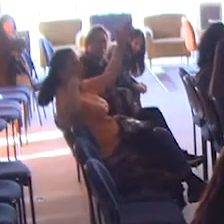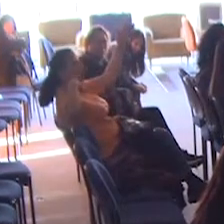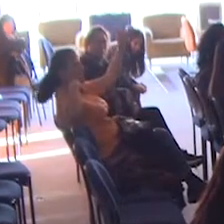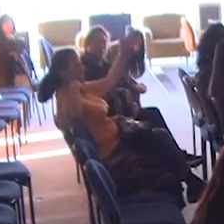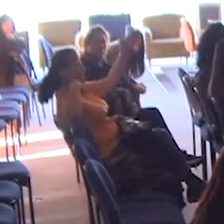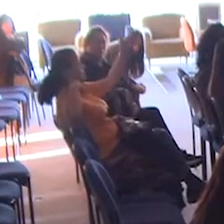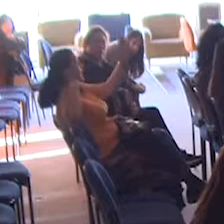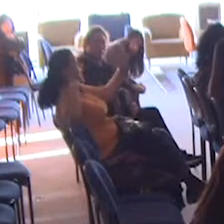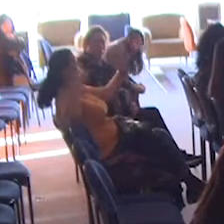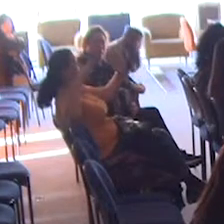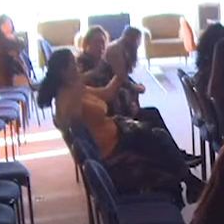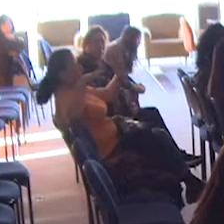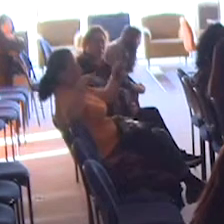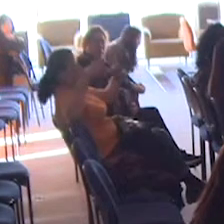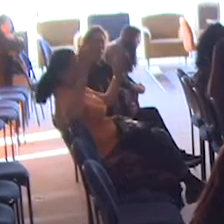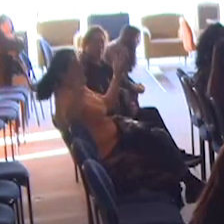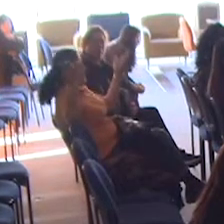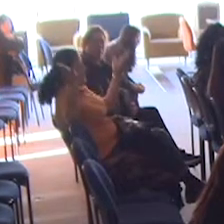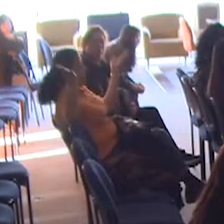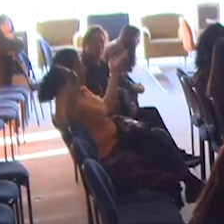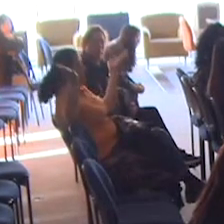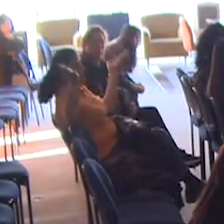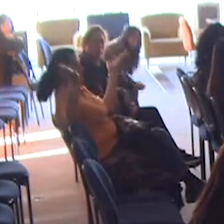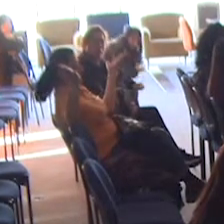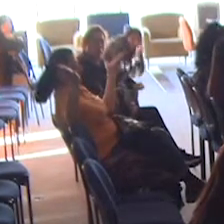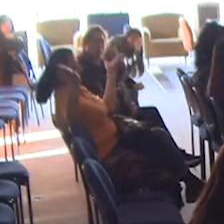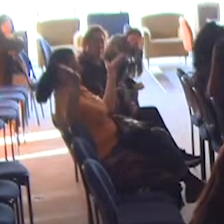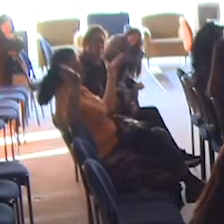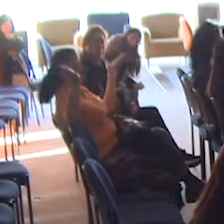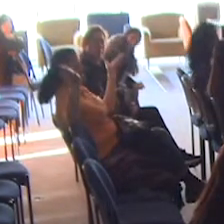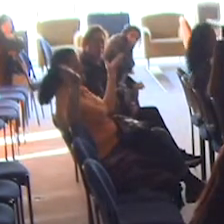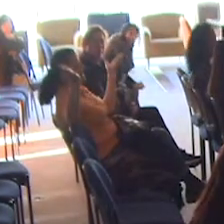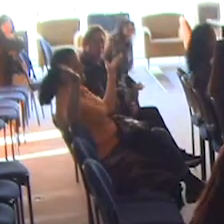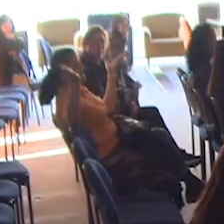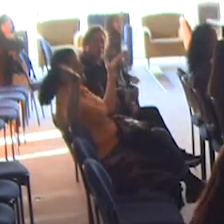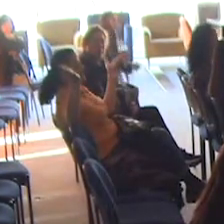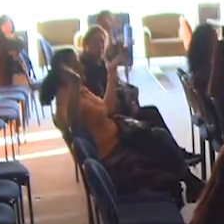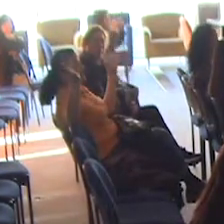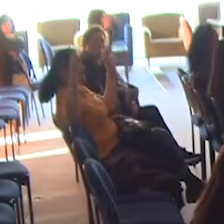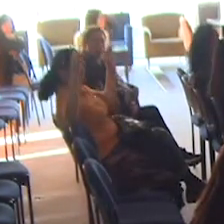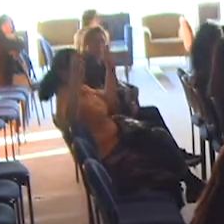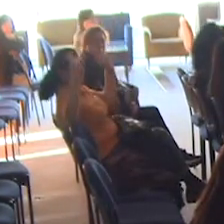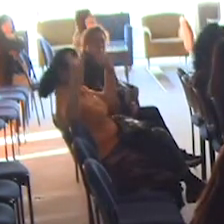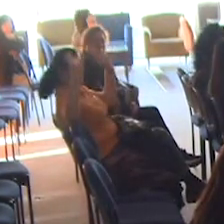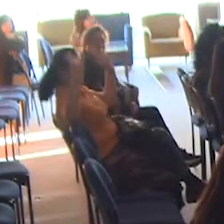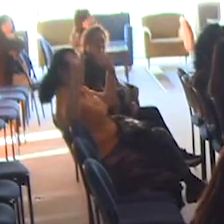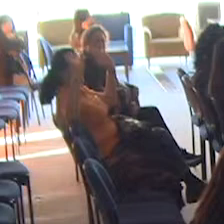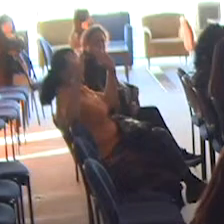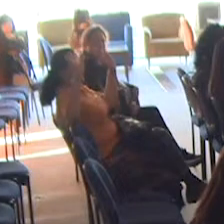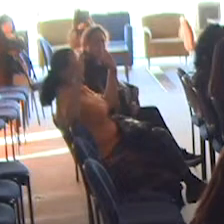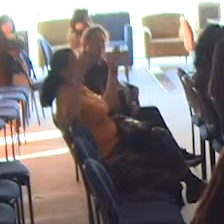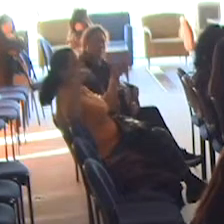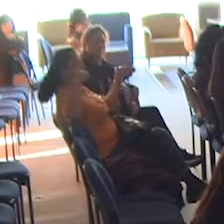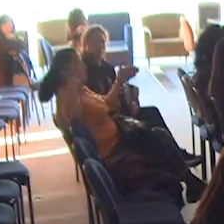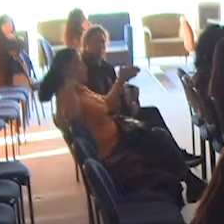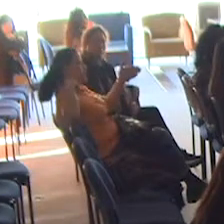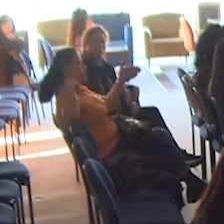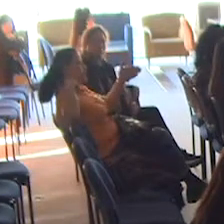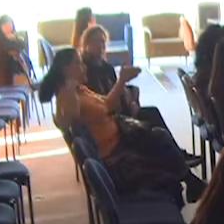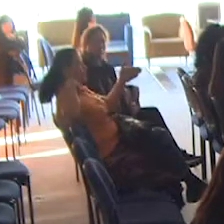tengo, tengo compañeros. En el colegio tenemos muchas necesidades especiales, digámoslo